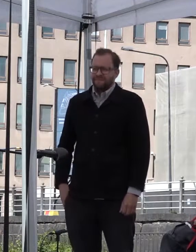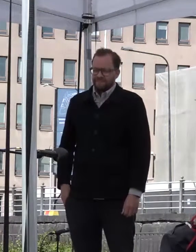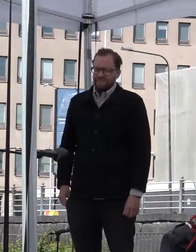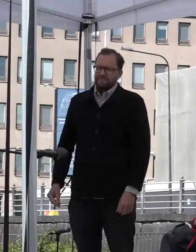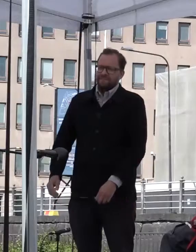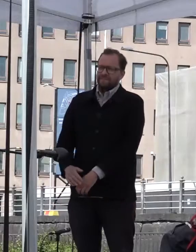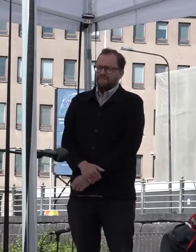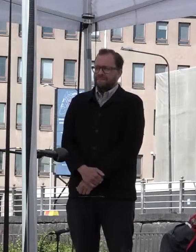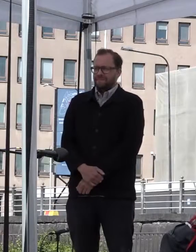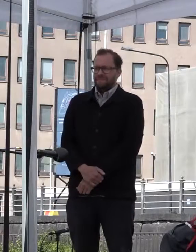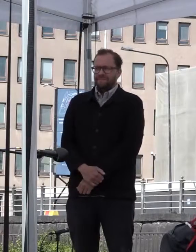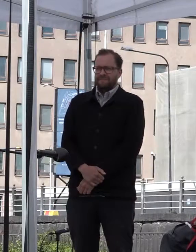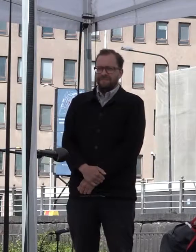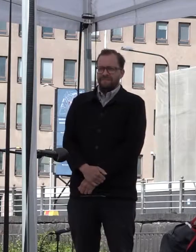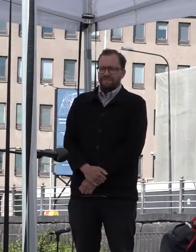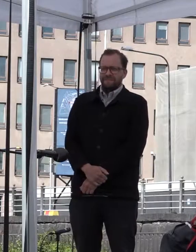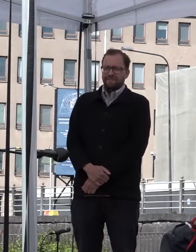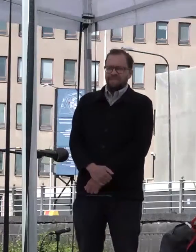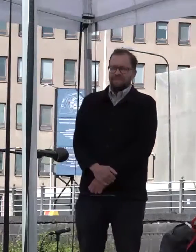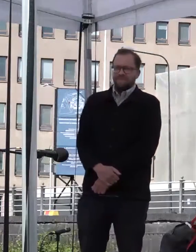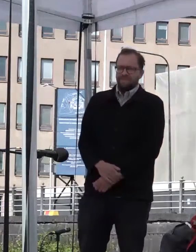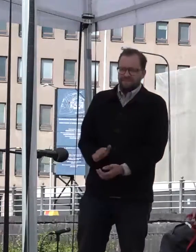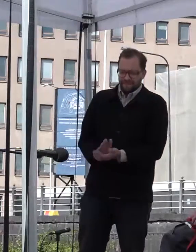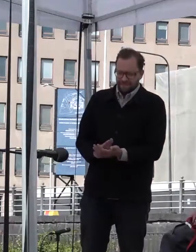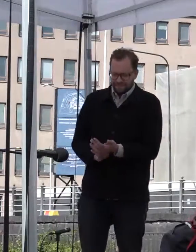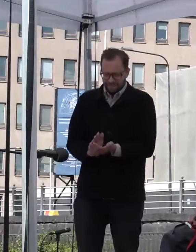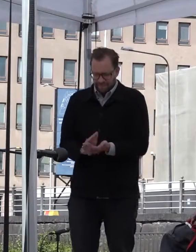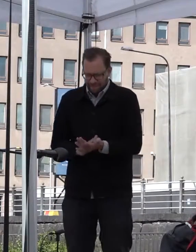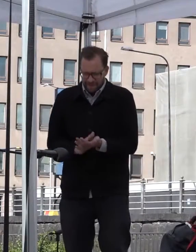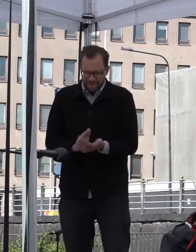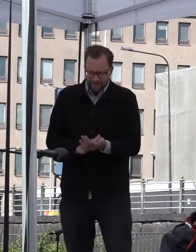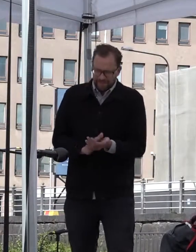tänään juhlitaan ja mietitään sitä toimeenpanoa sitten vasta maanantaina. Kiitos.